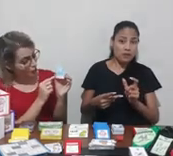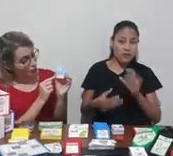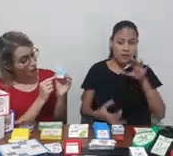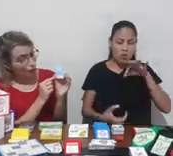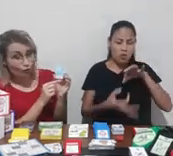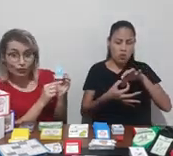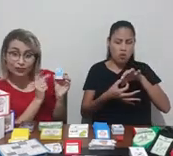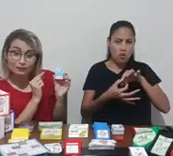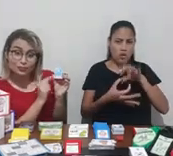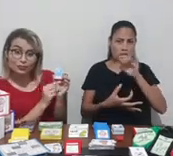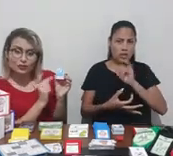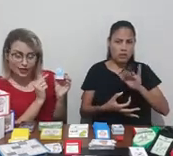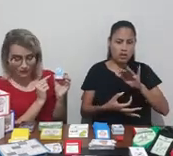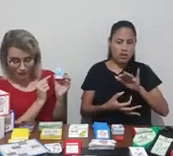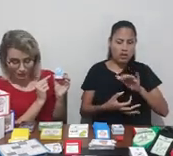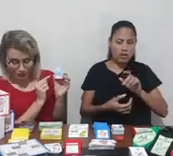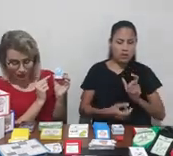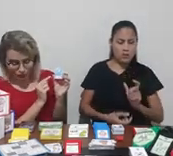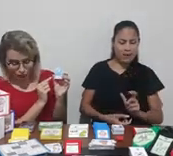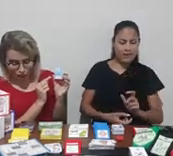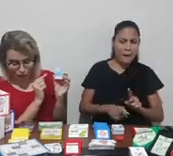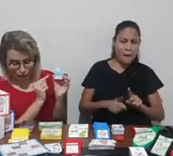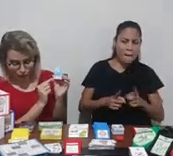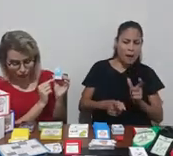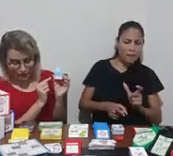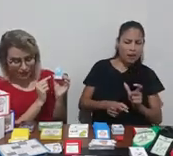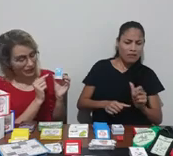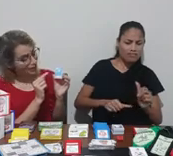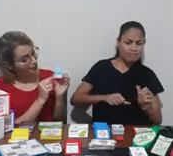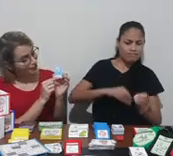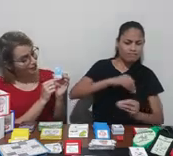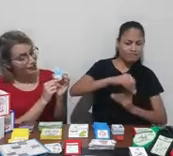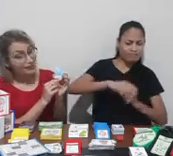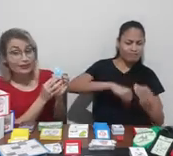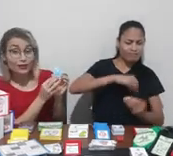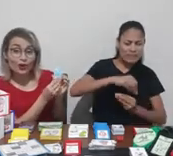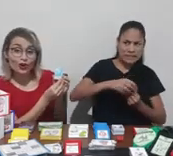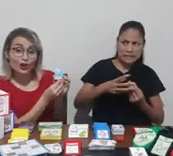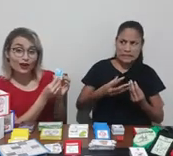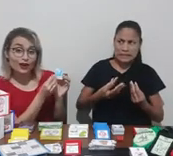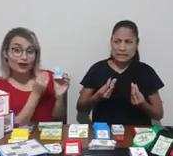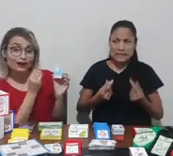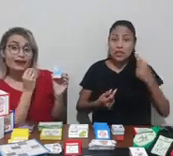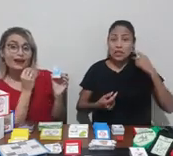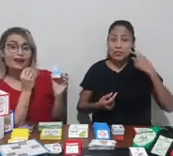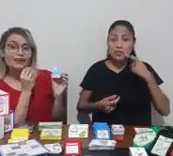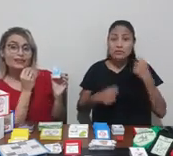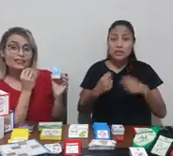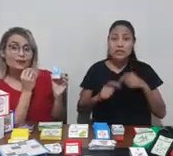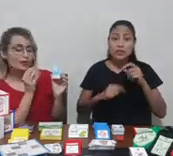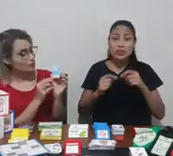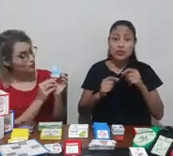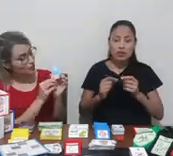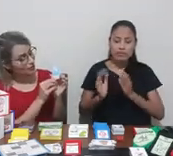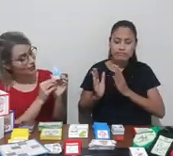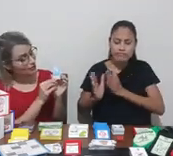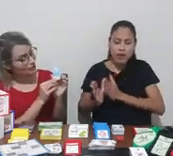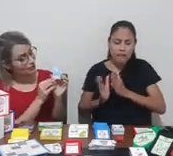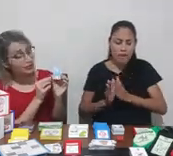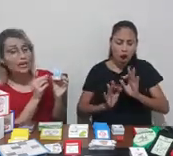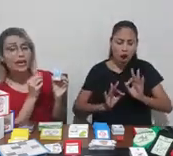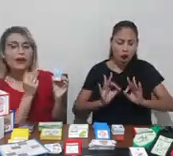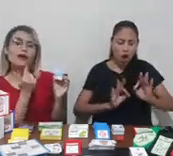imagem, toda misturada. Ou seja, o surdo, ele vai ter que colocar ela na sequência, ou seja, ele